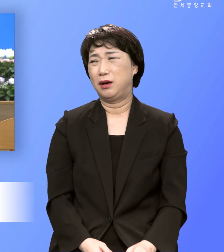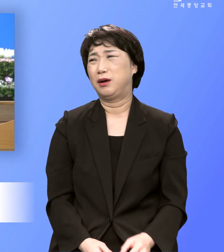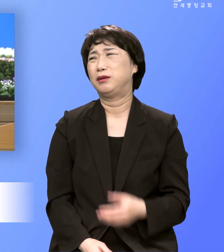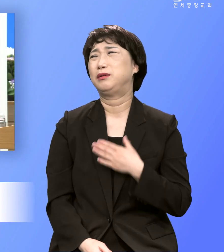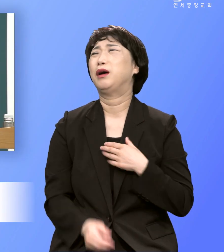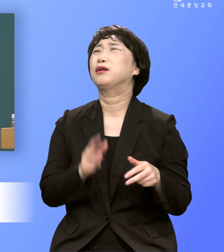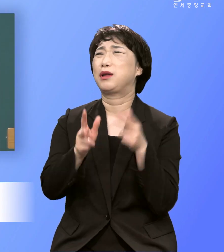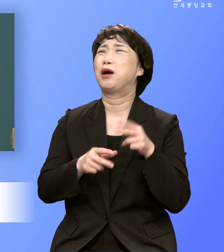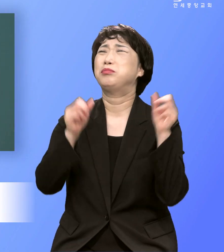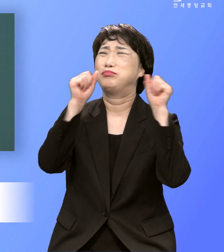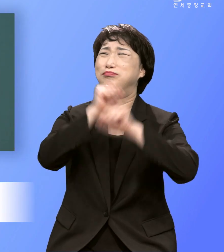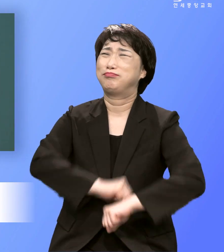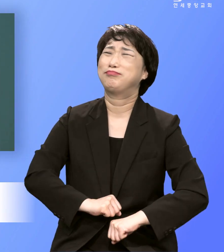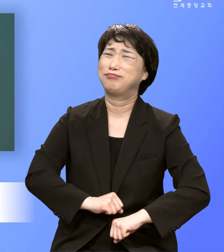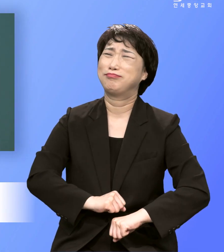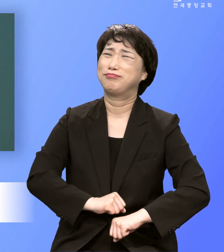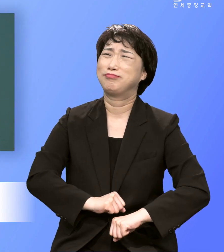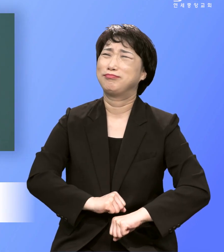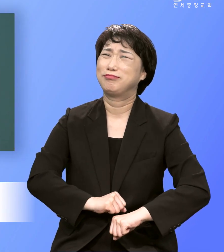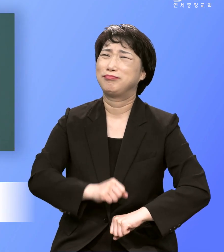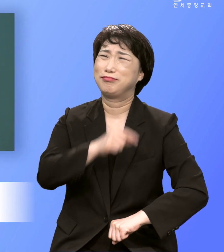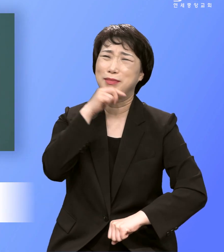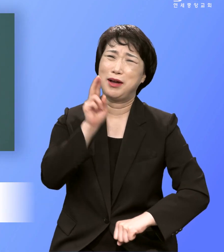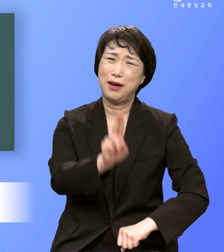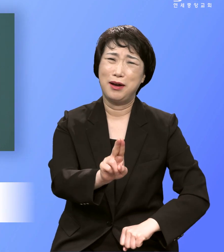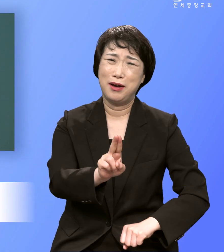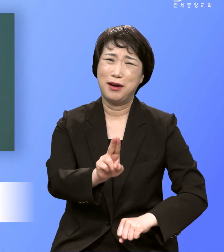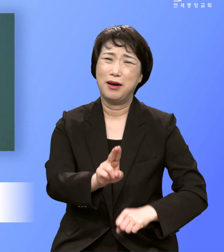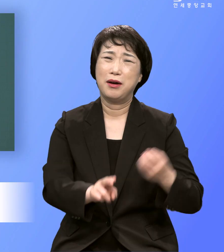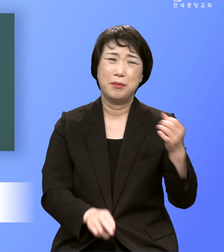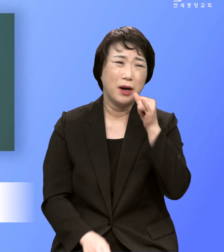제 사업이 무너졌습니다.